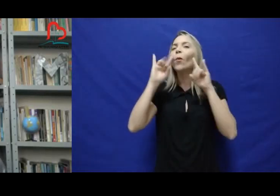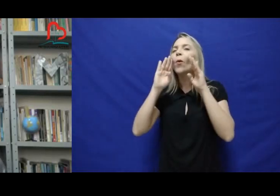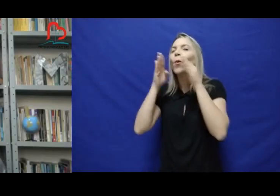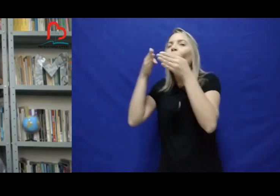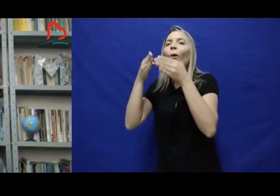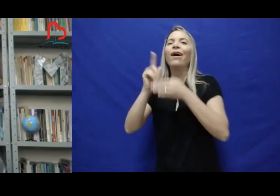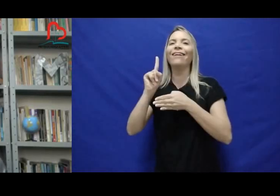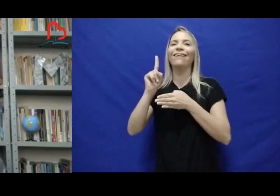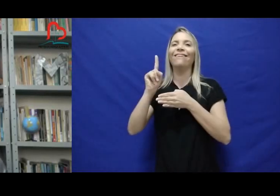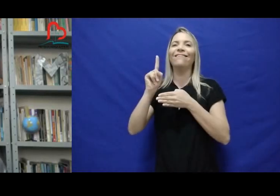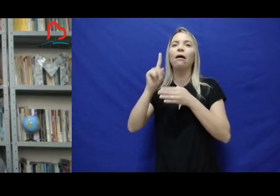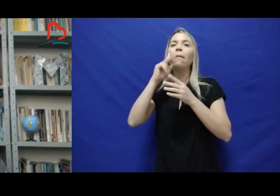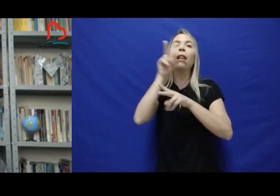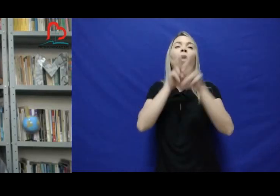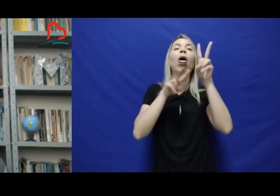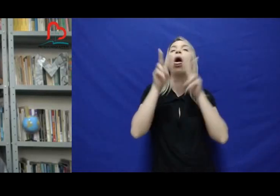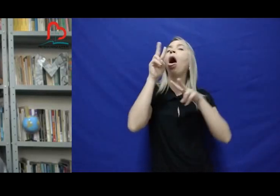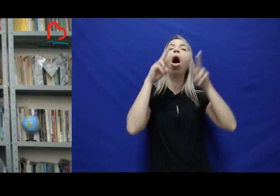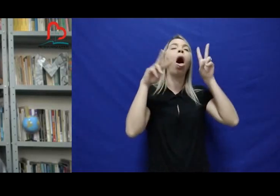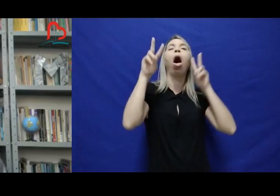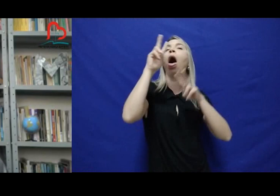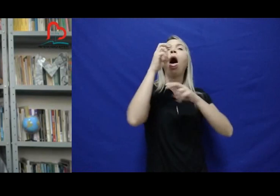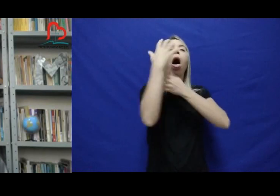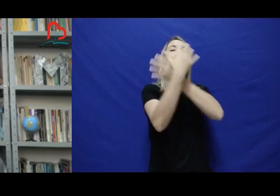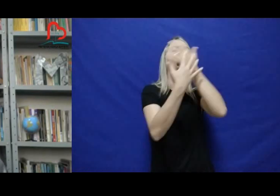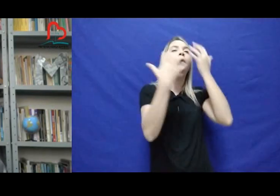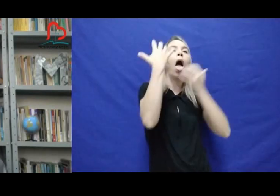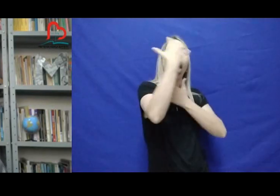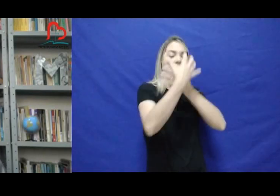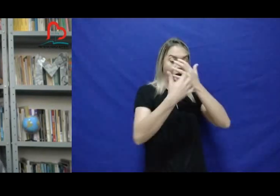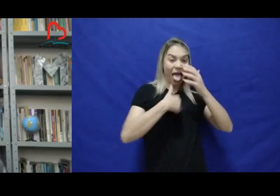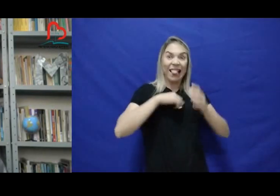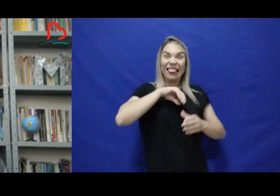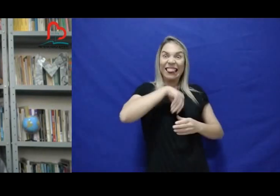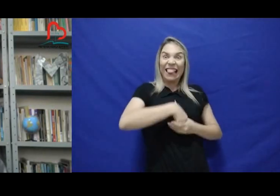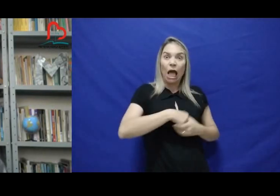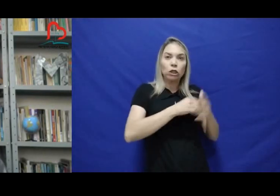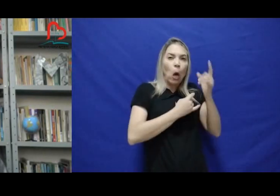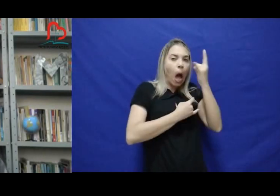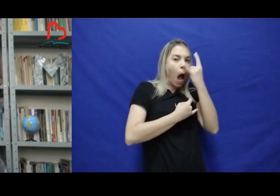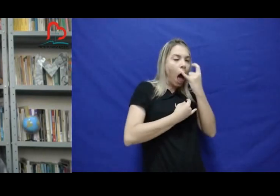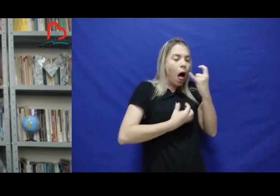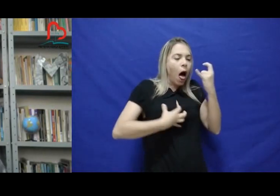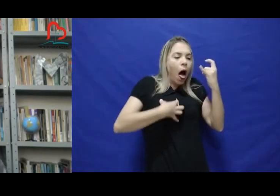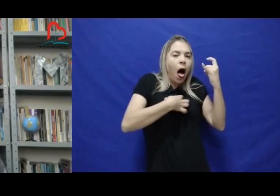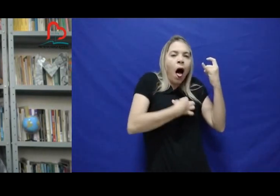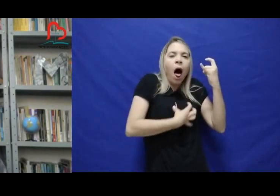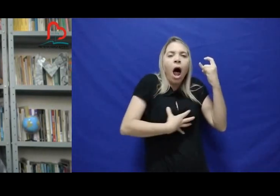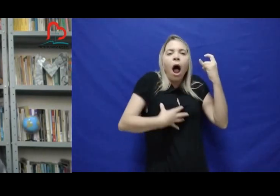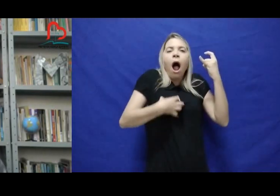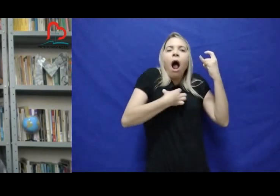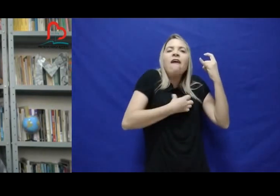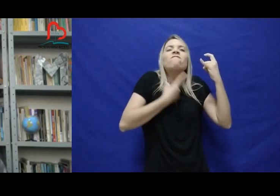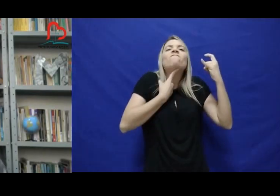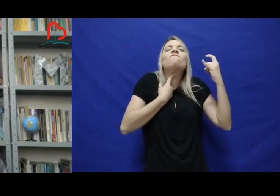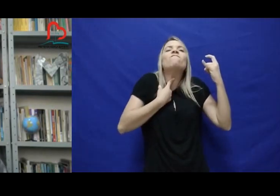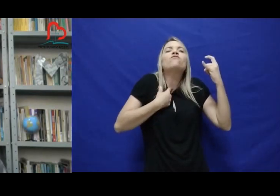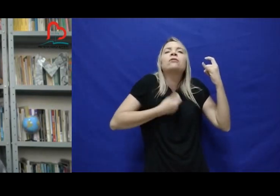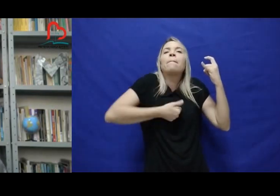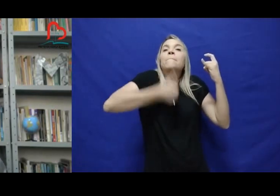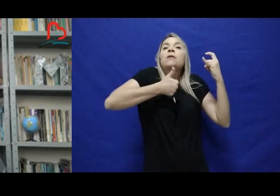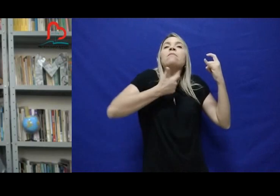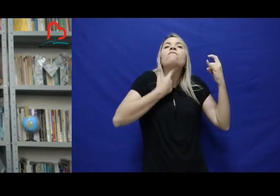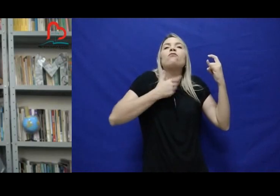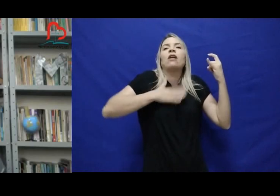preciso, portanto, amar a Deus mais do que ao mundo, mais do que a si mesmo, mais do que a